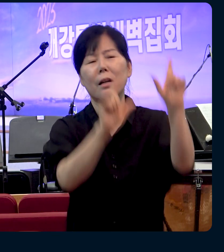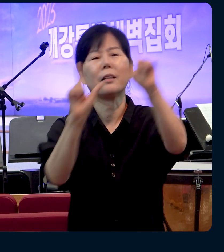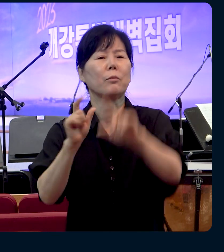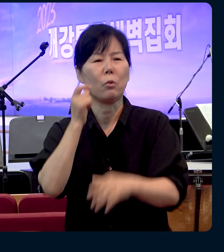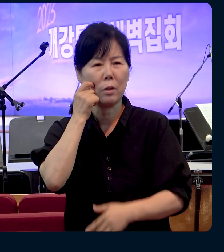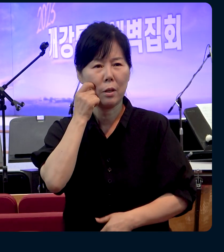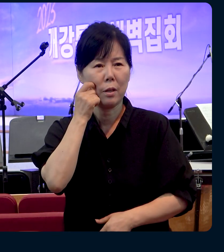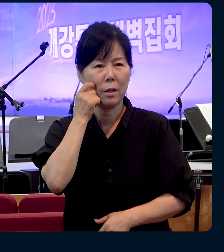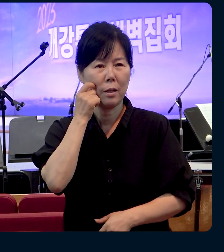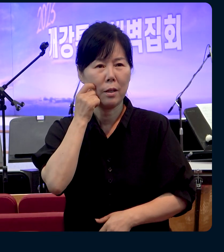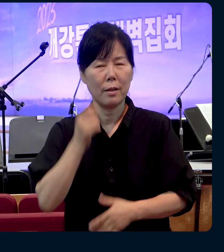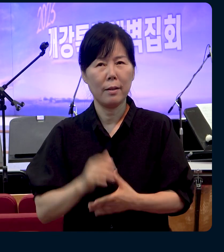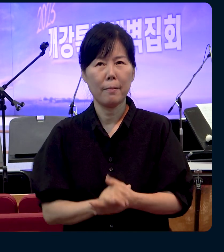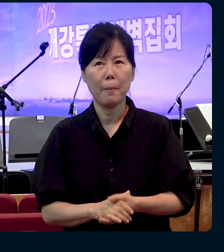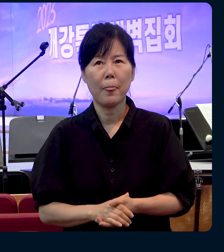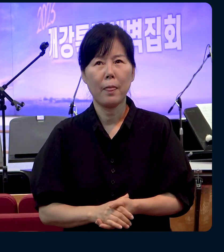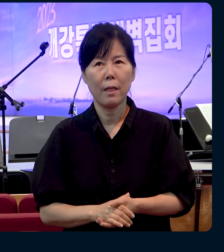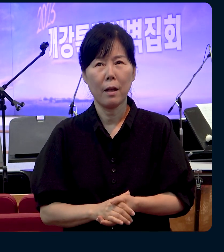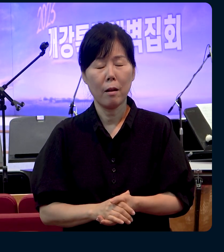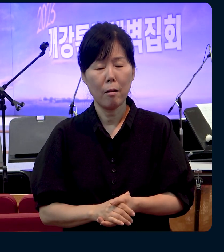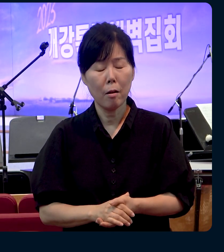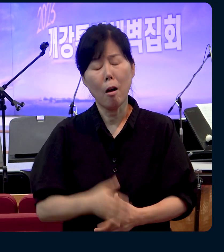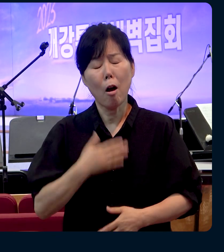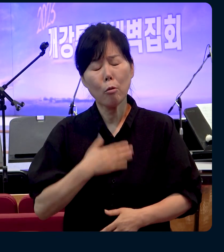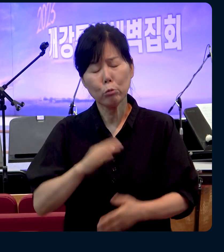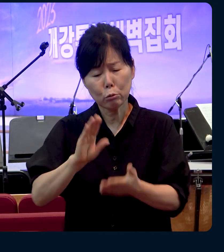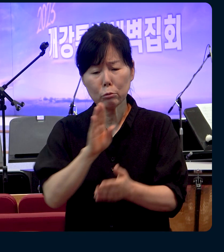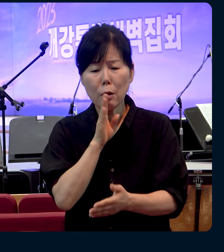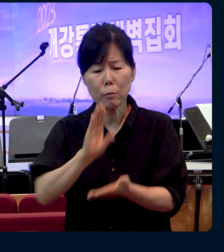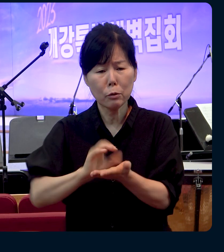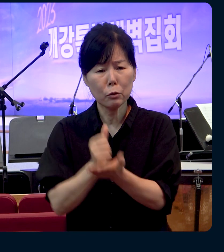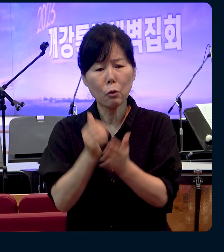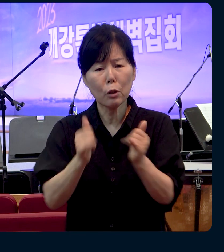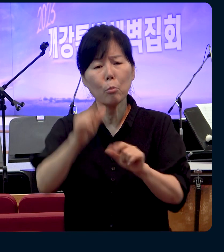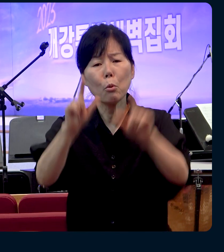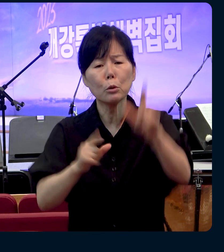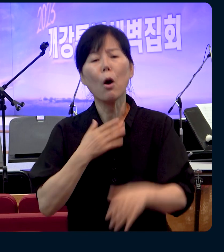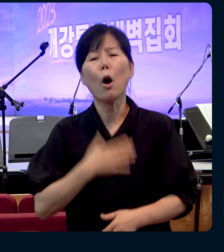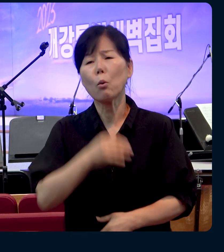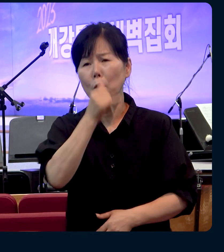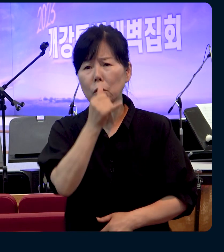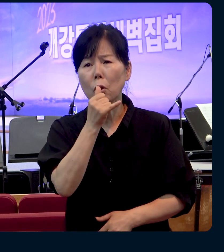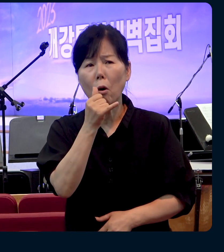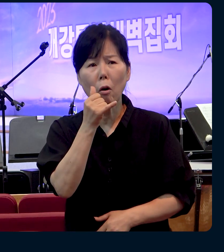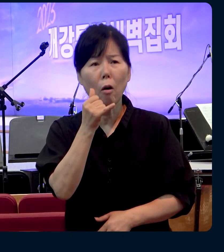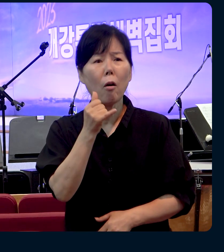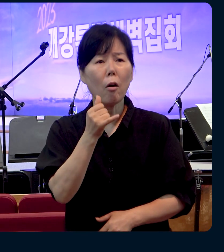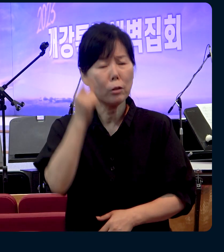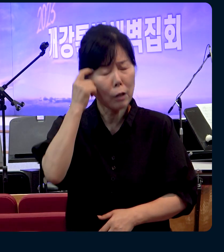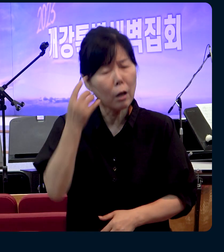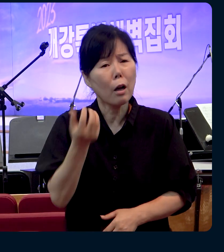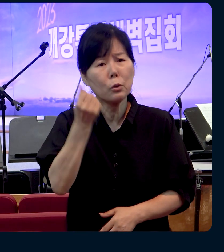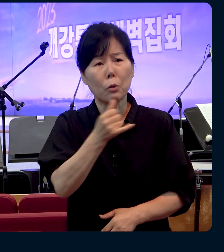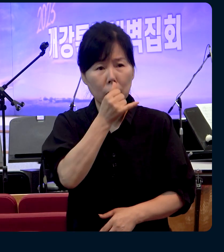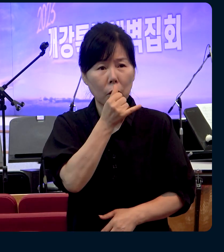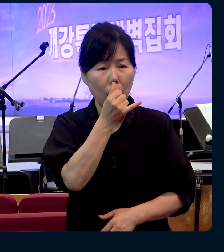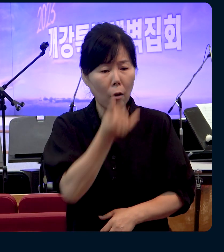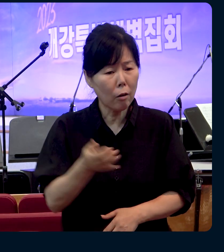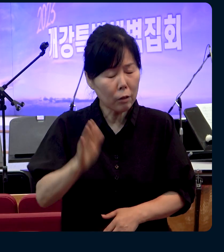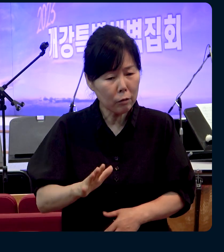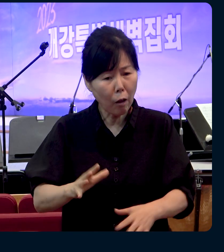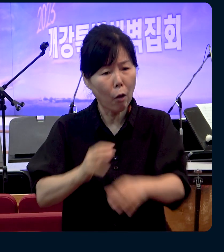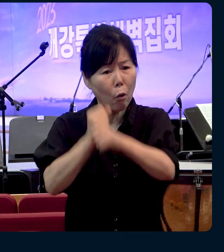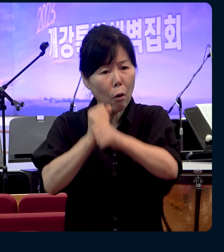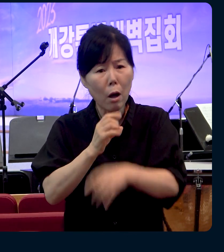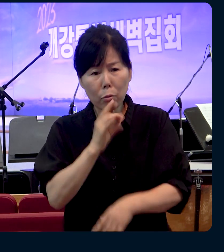그리스도인인데, 그런데 알고는 있는데 이런 거야 라고 갖고는 있는데, 그런데 딱 이렇게